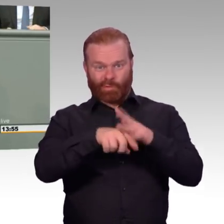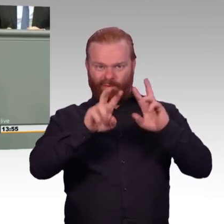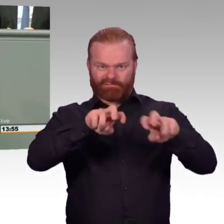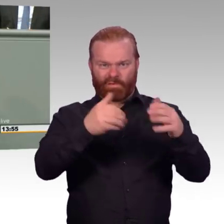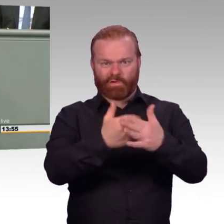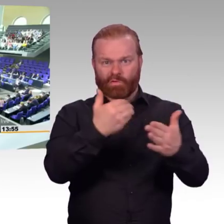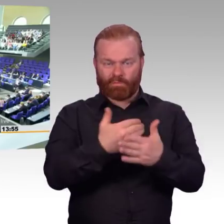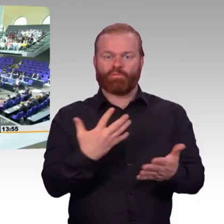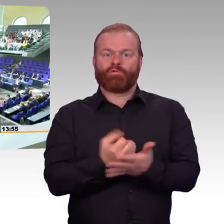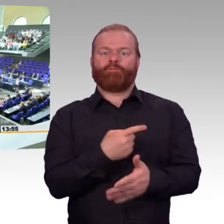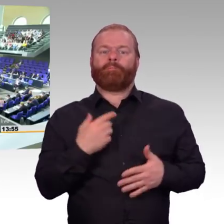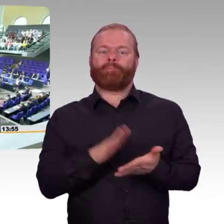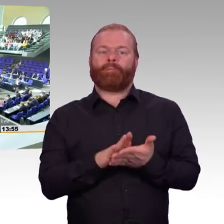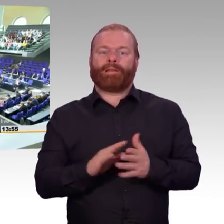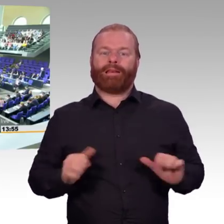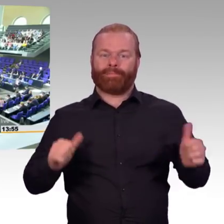Herzlichen Dank.